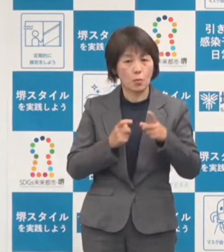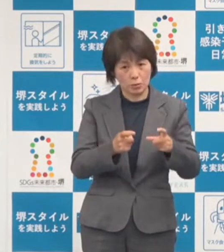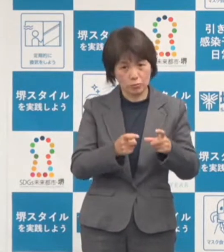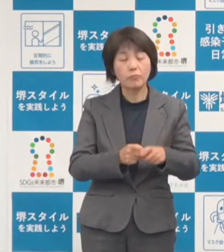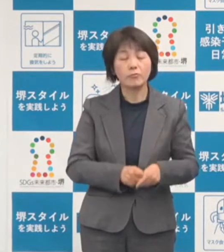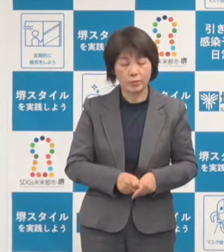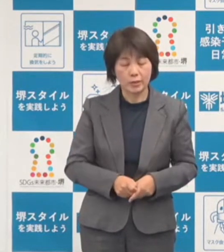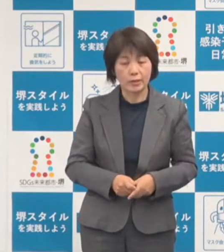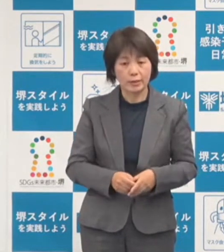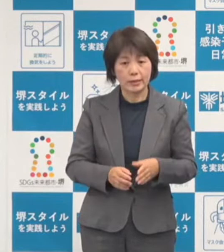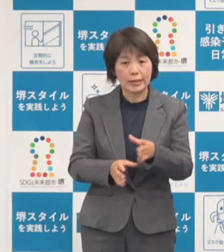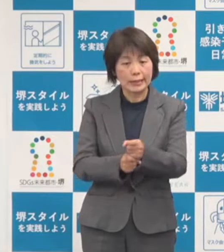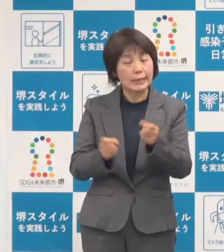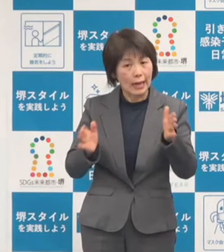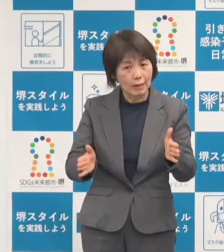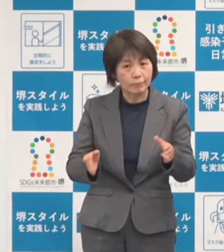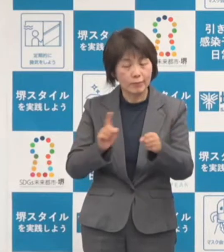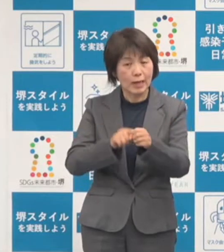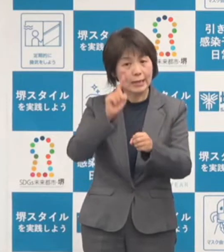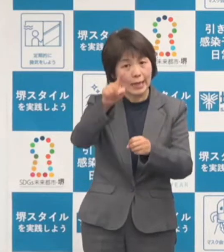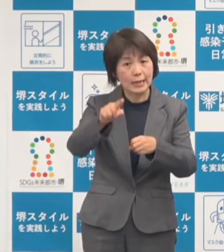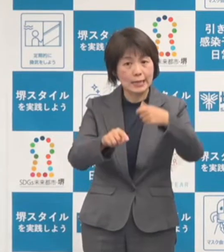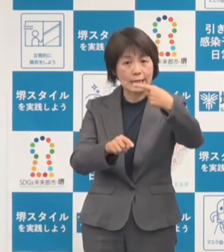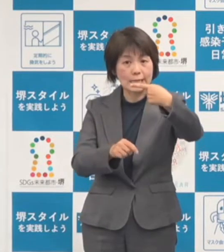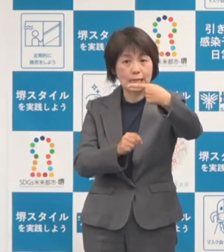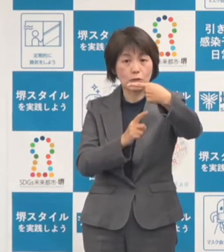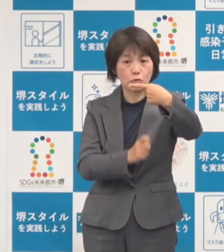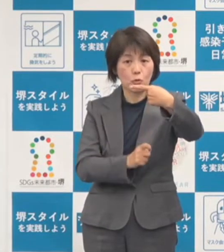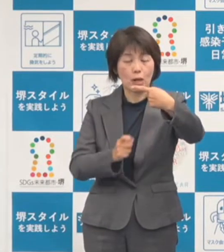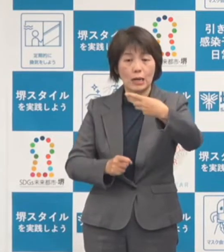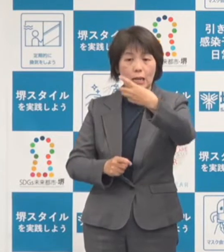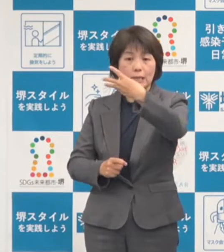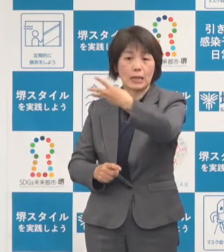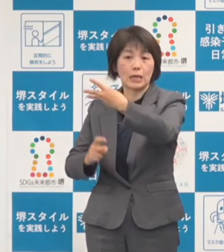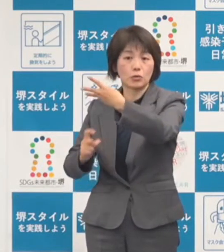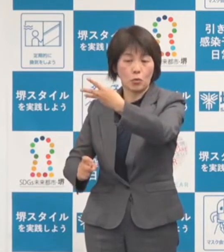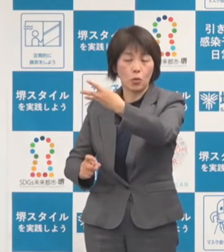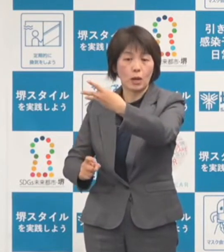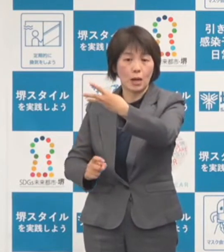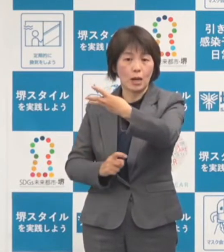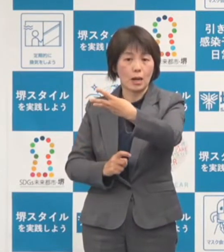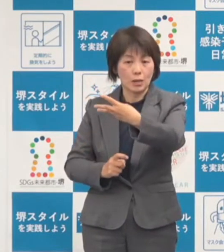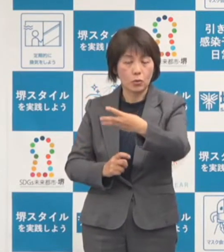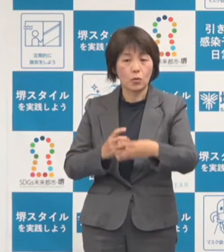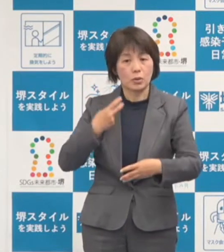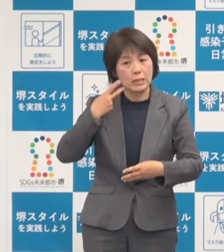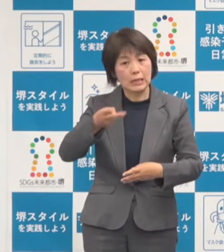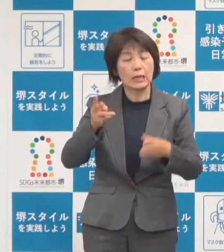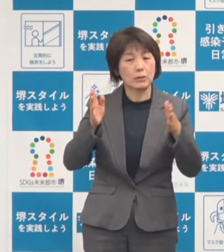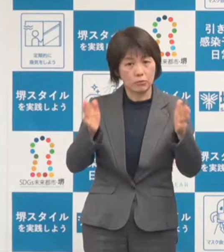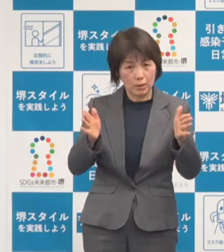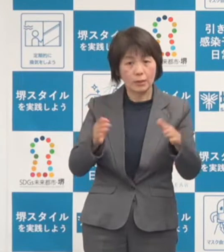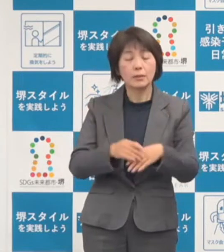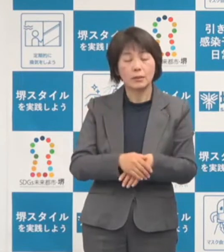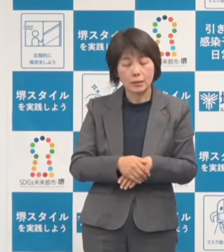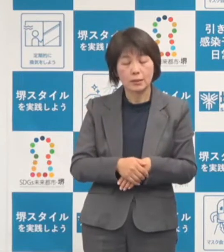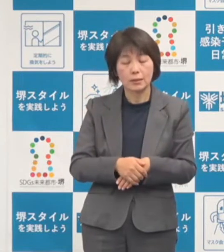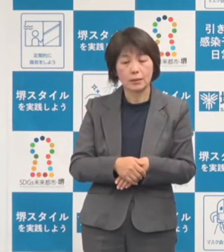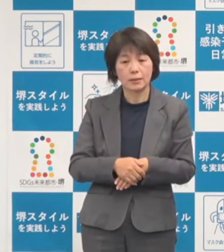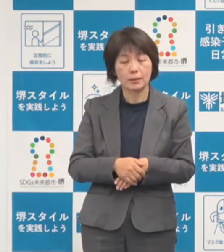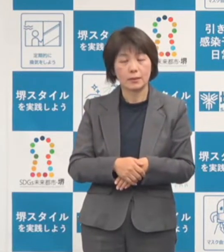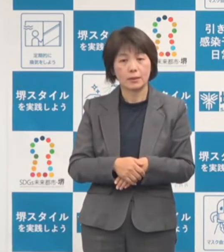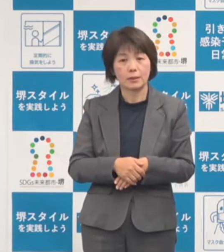としましては来年1月10日から3月10日までの2ヶ月間を予定をしております。